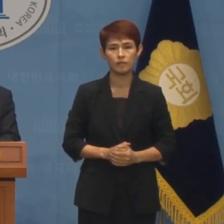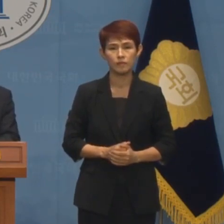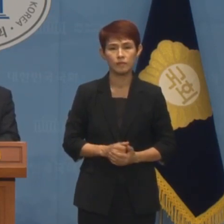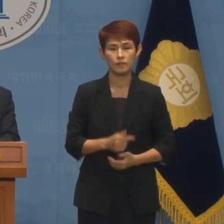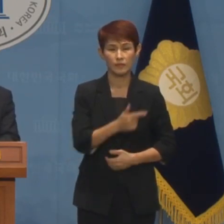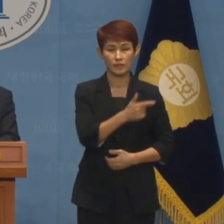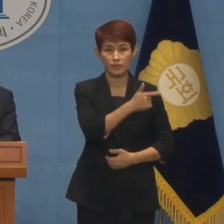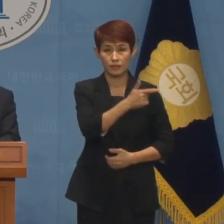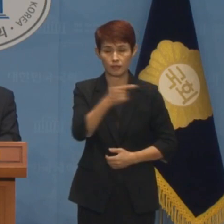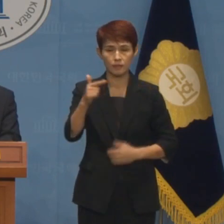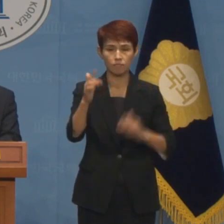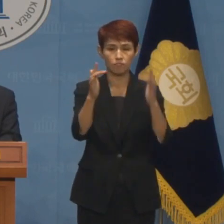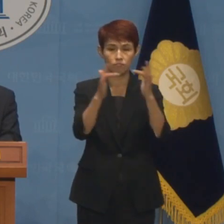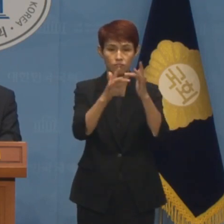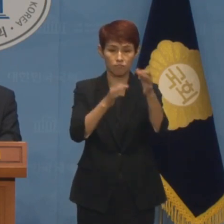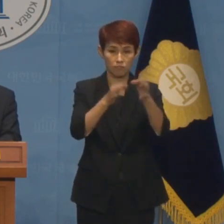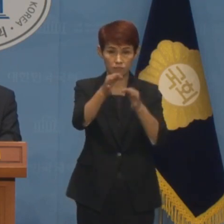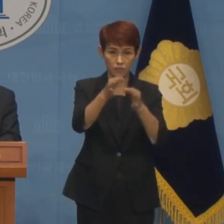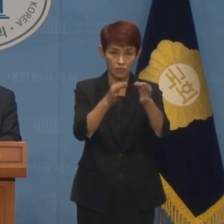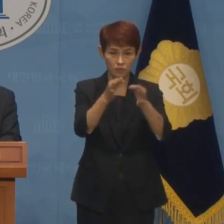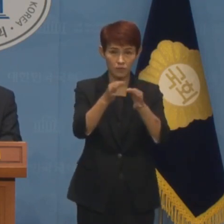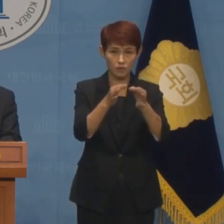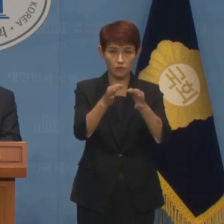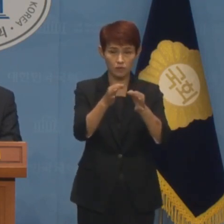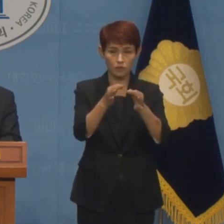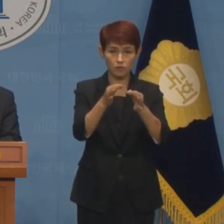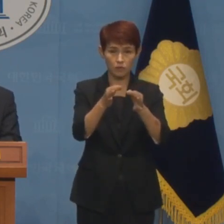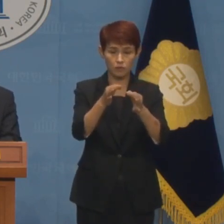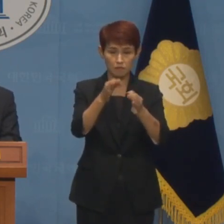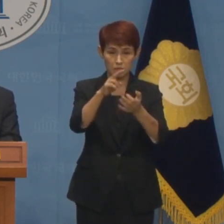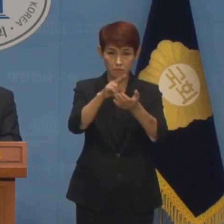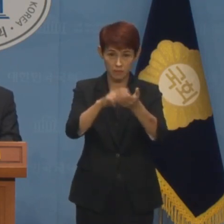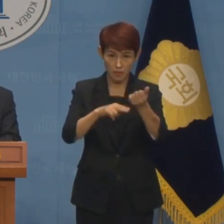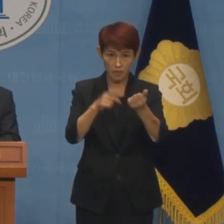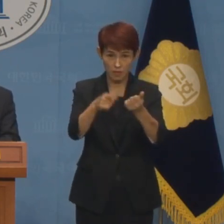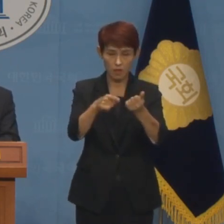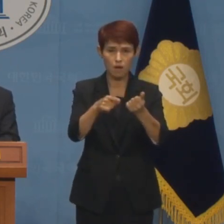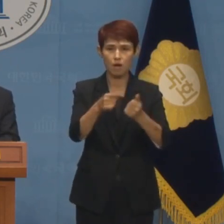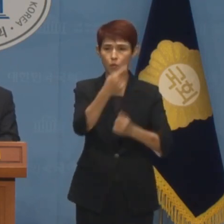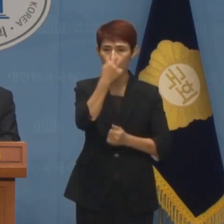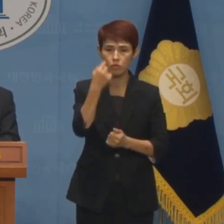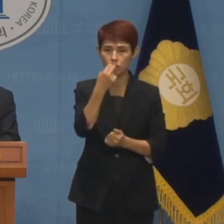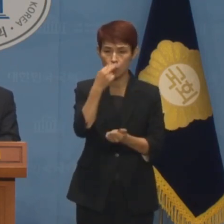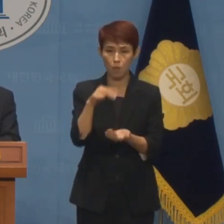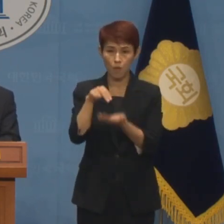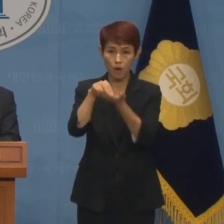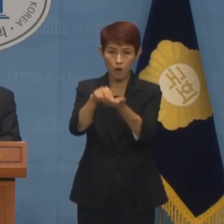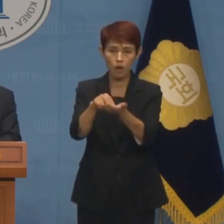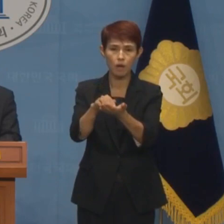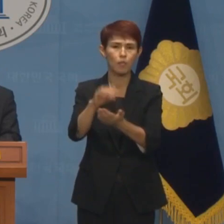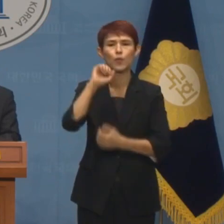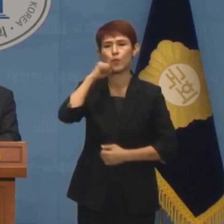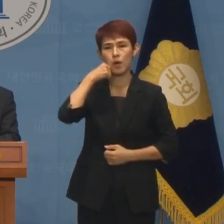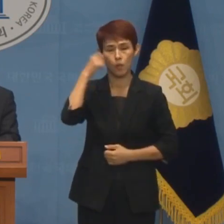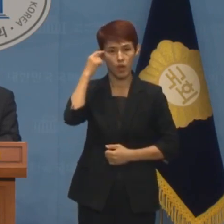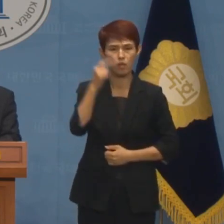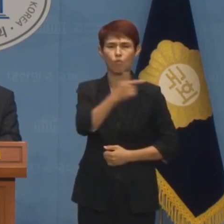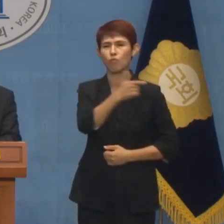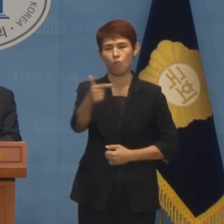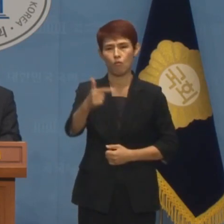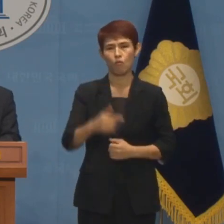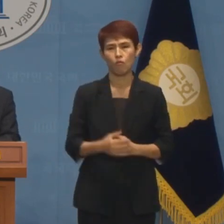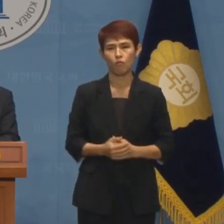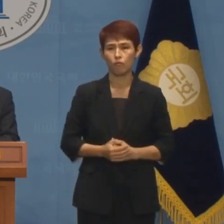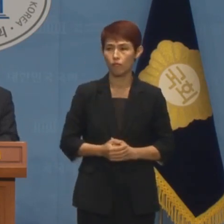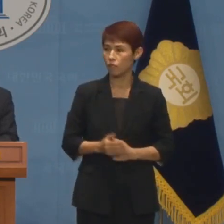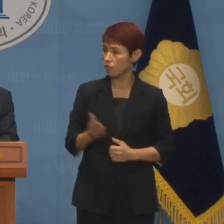일반 대형 플랫폼의 경우에는 거래 금액이 너무 크기 때문에 보증보험 가입이 현재로서는 안 되는 상태입니다. 그런데 여기